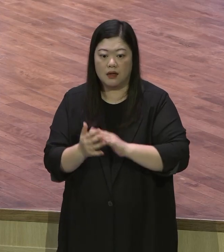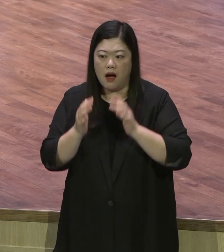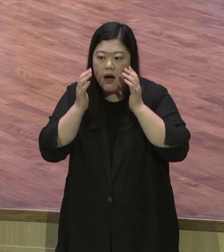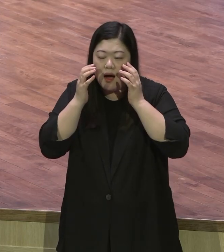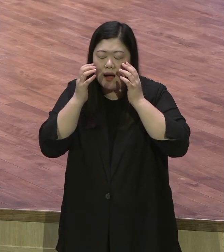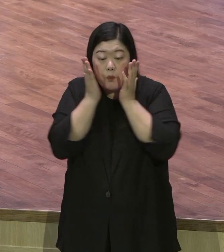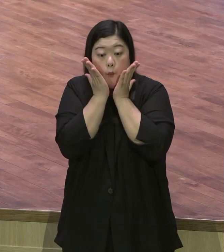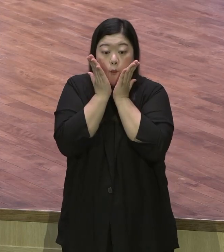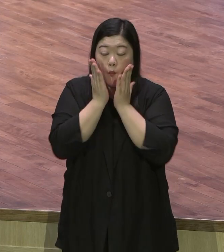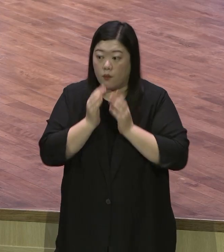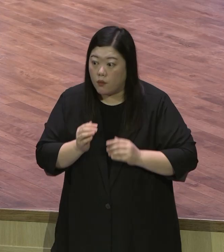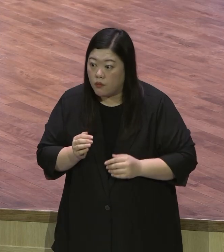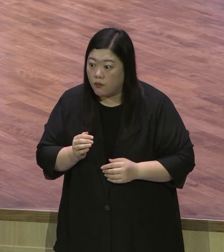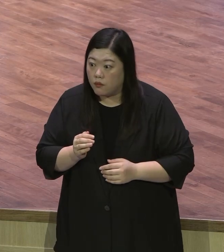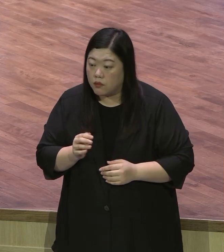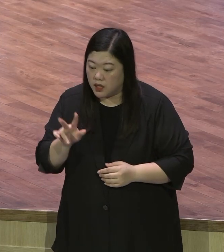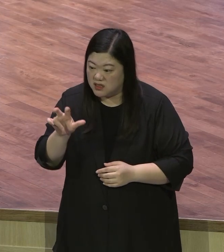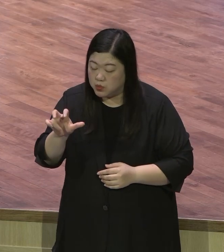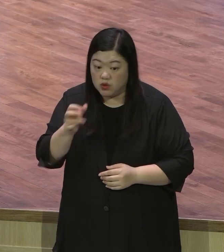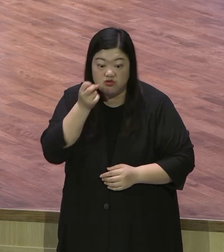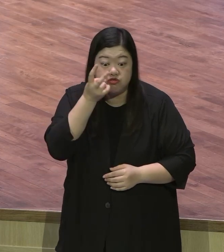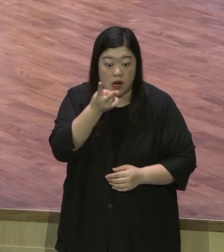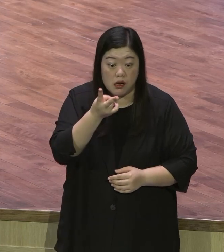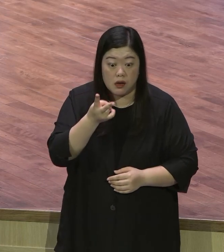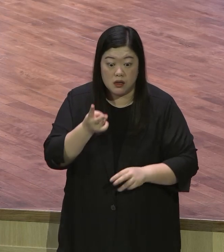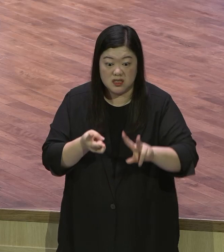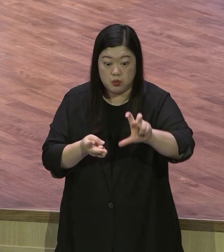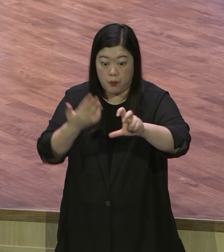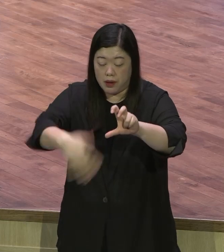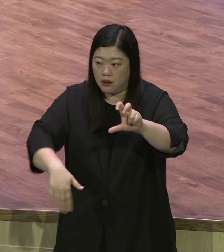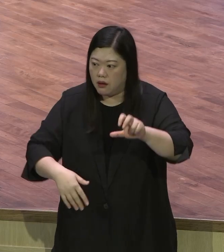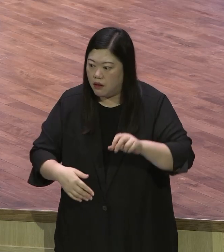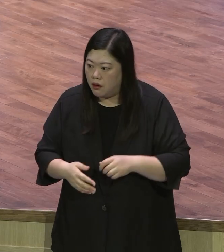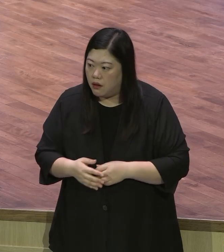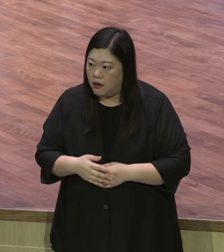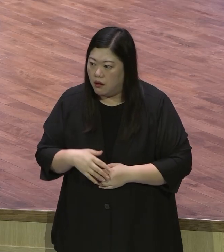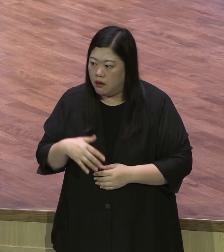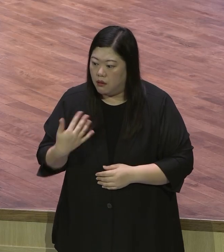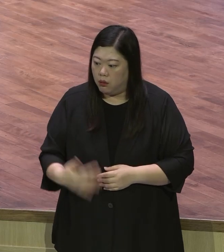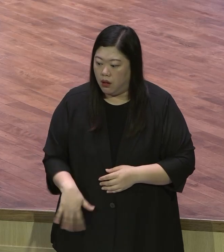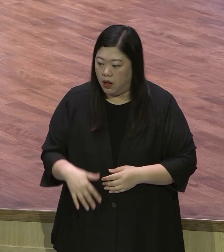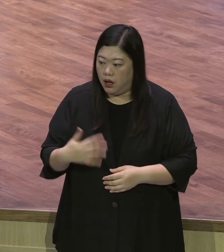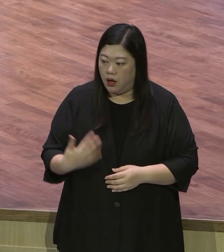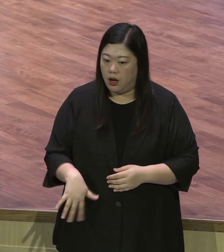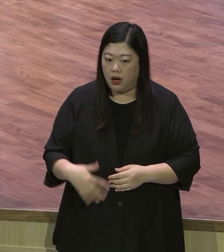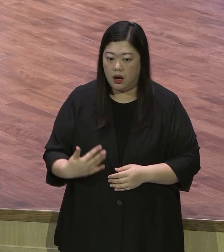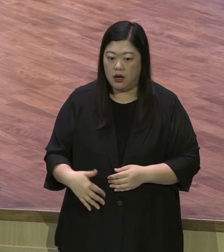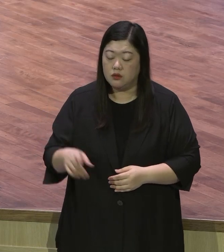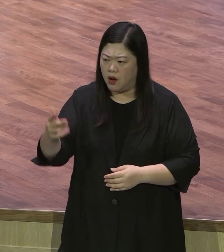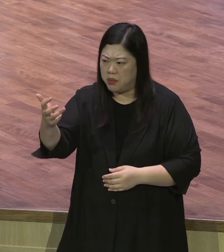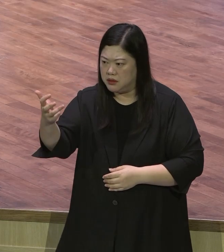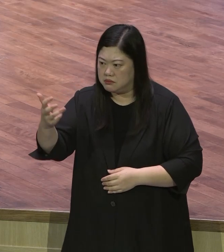싹 빠졌어. 25kg 빼도 두 달 만에 그 지금 당당하게 그래 멋있다.